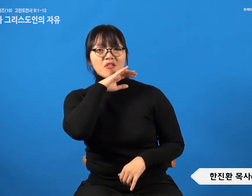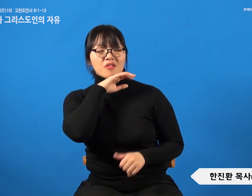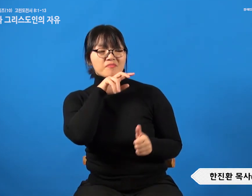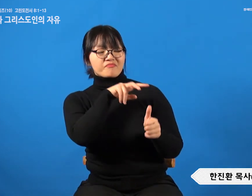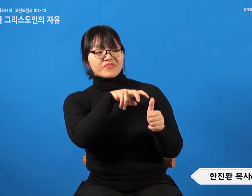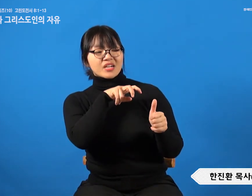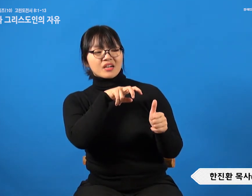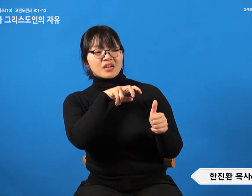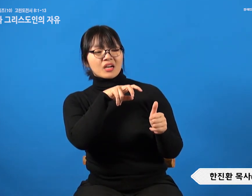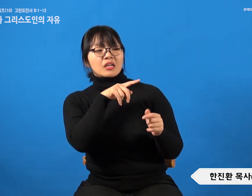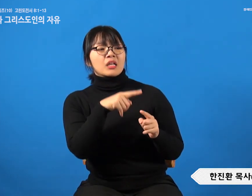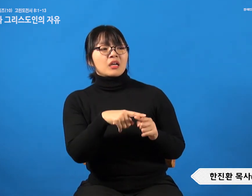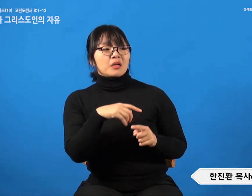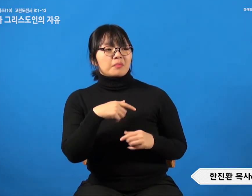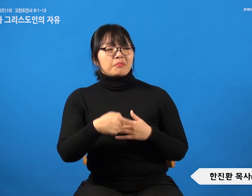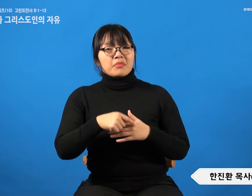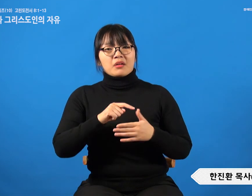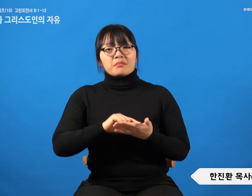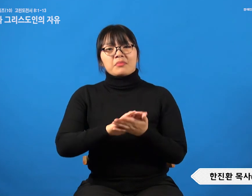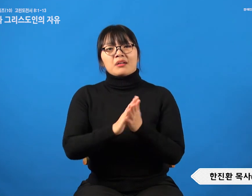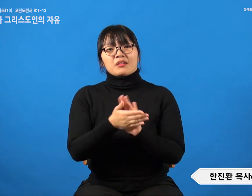사람도 없었다고 합니다.